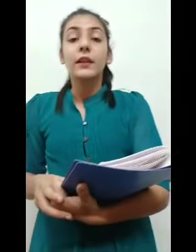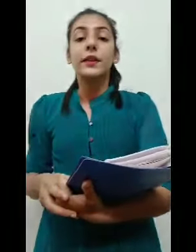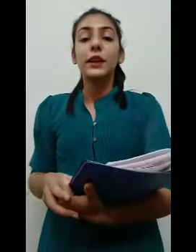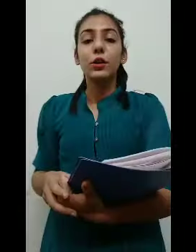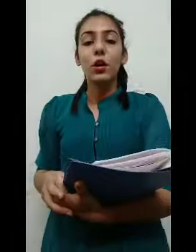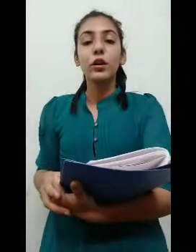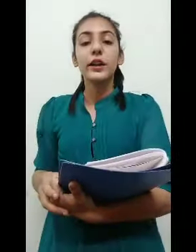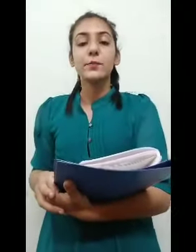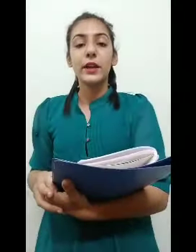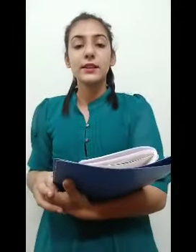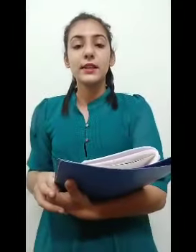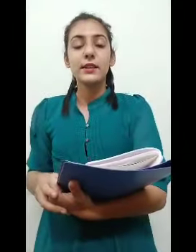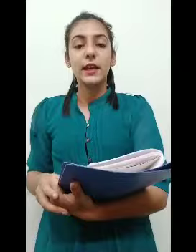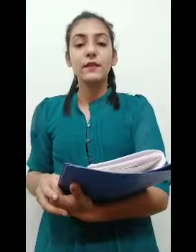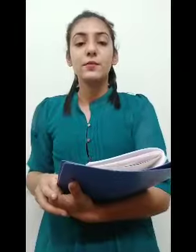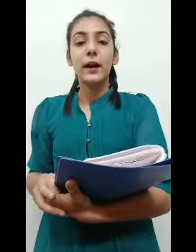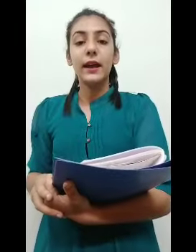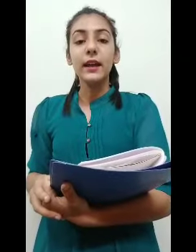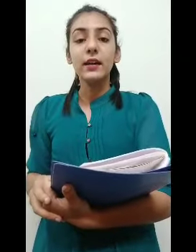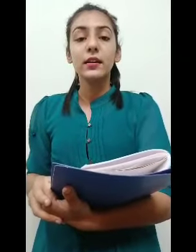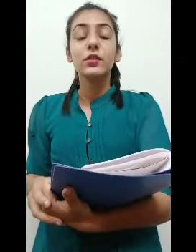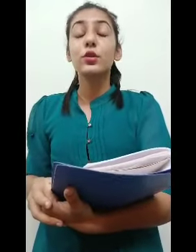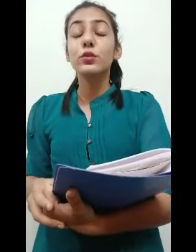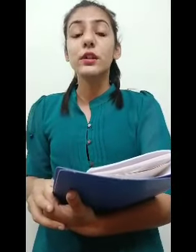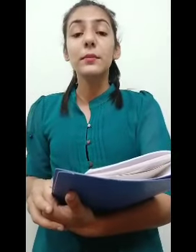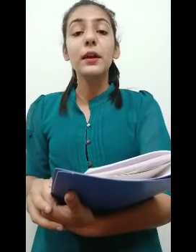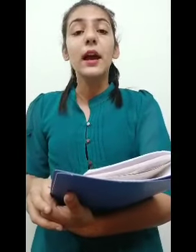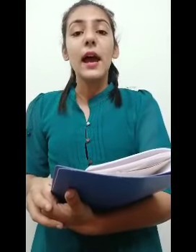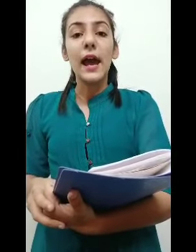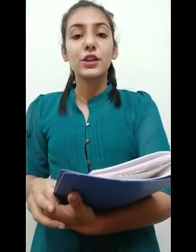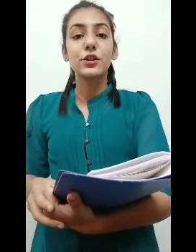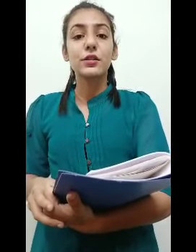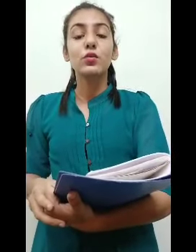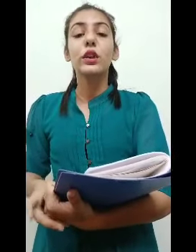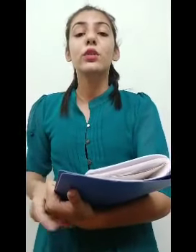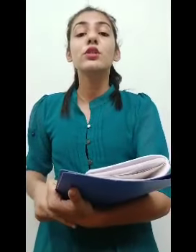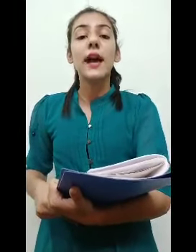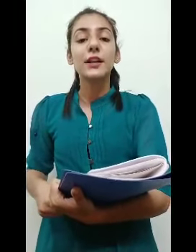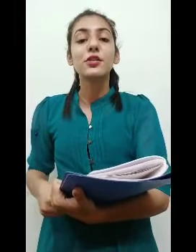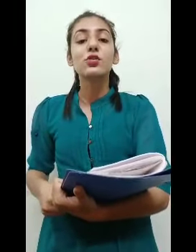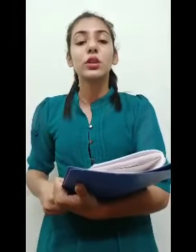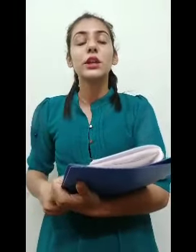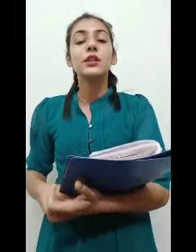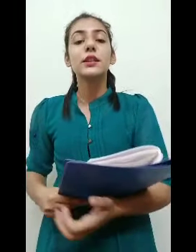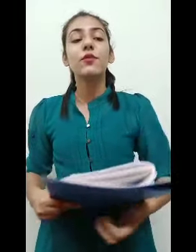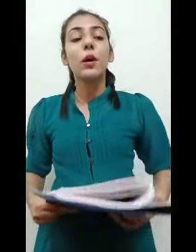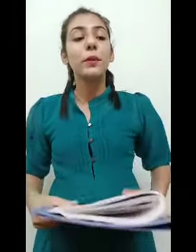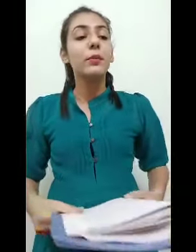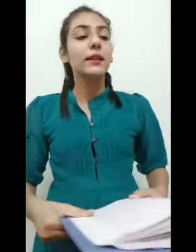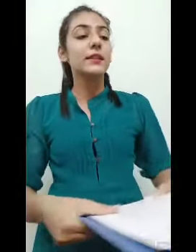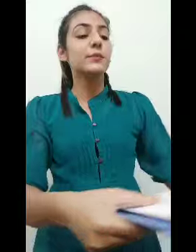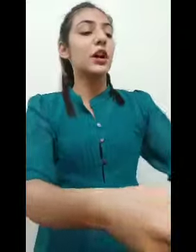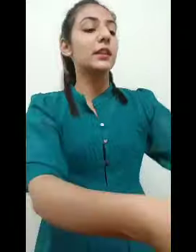दे टॉक और एक्सप्रेस देयर सेल्स बाय थ्रू सम एक्शंस। उनके कुछ एक्शंस होते हैं जिनसे वो अपनी बातें समझाते